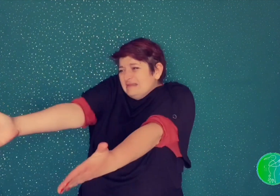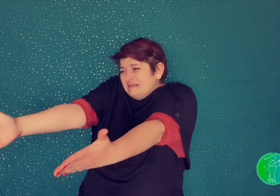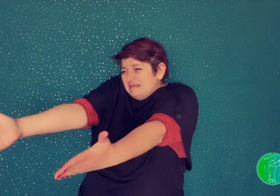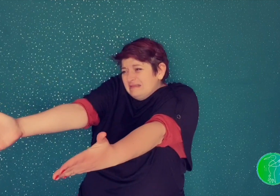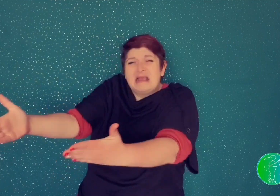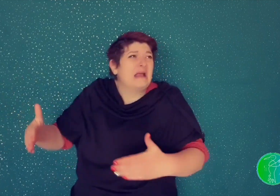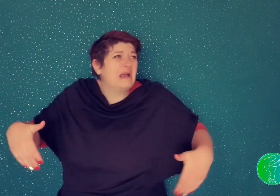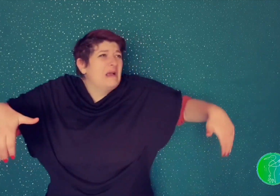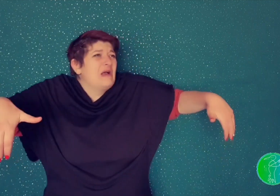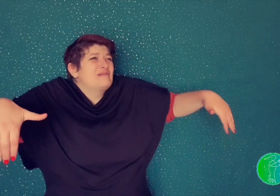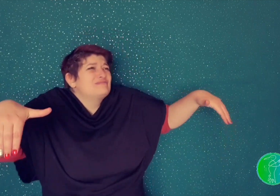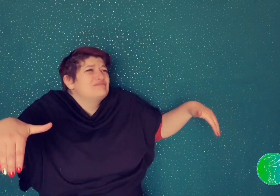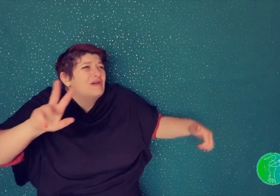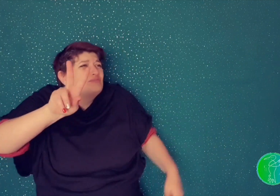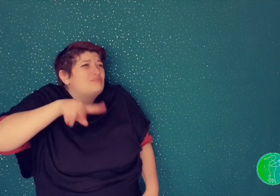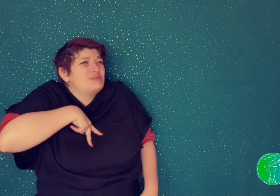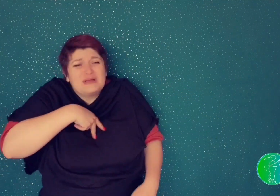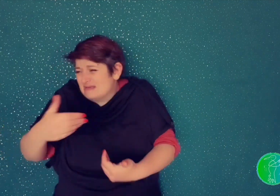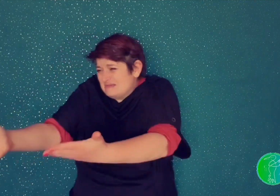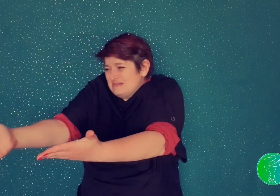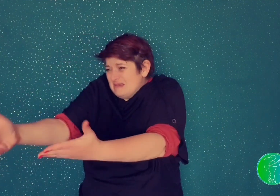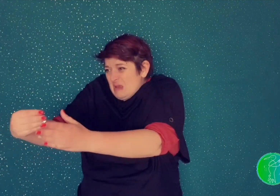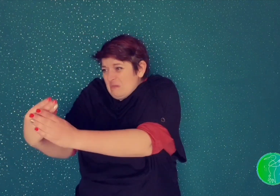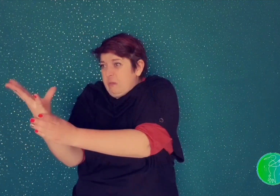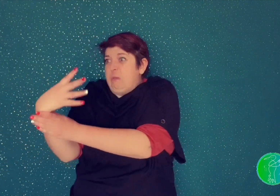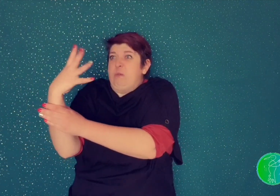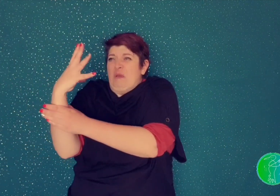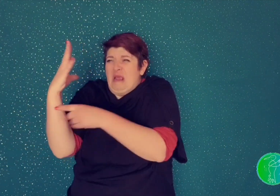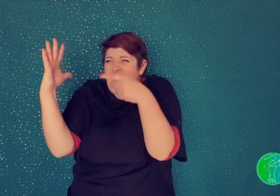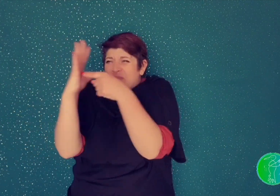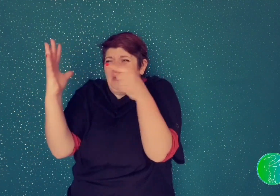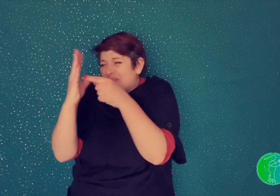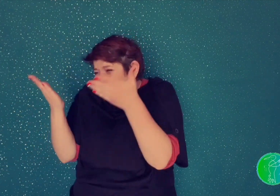Regardez, il y a un rosier sauvage qui pousse dans le fauteuil de mon salon.